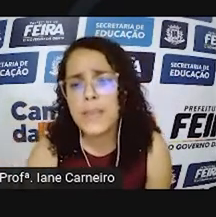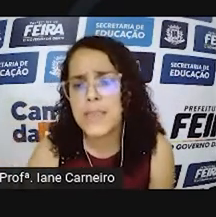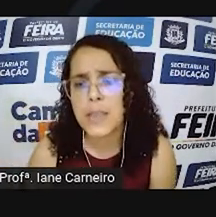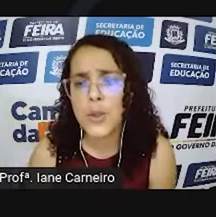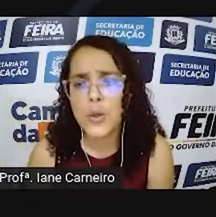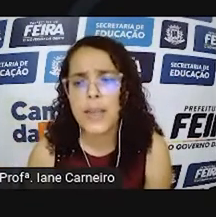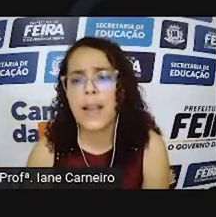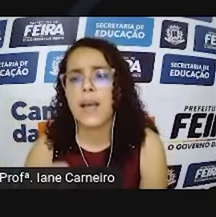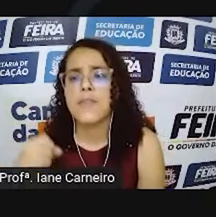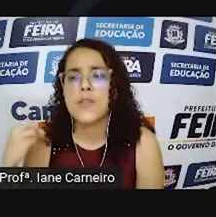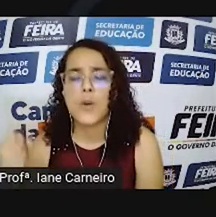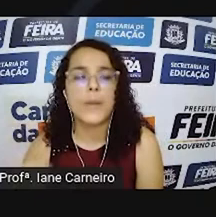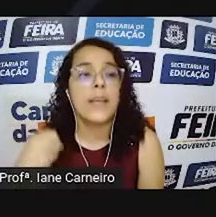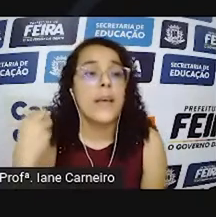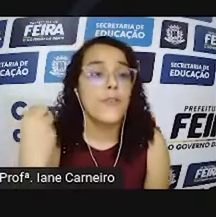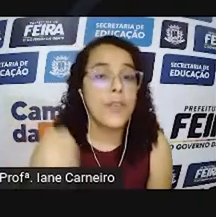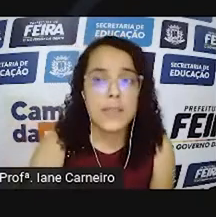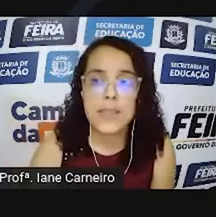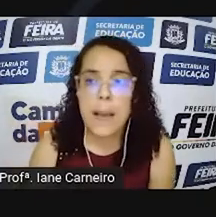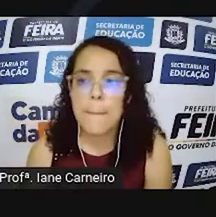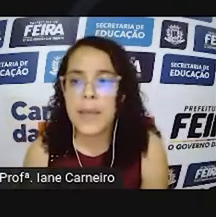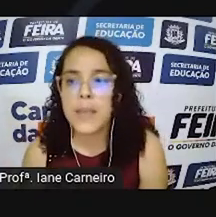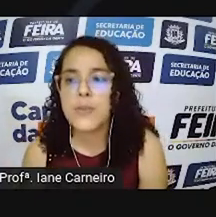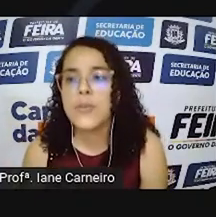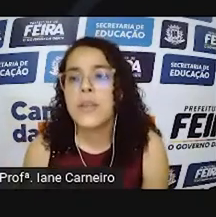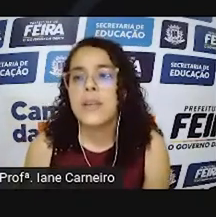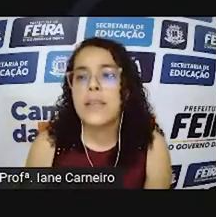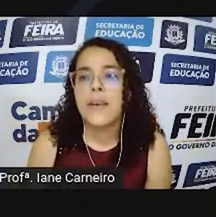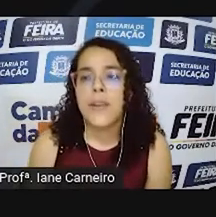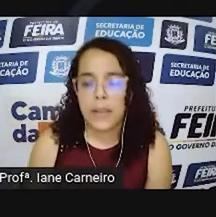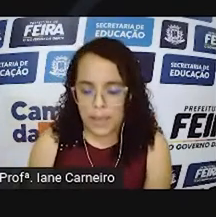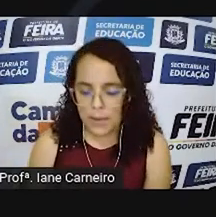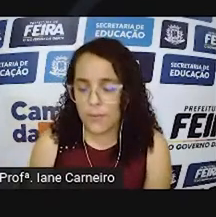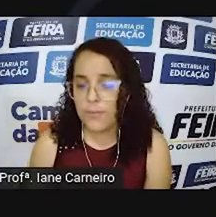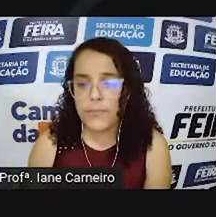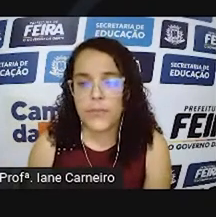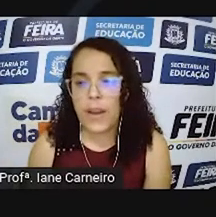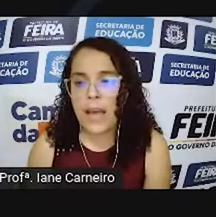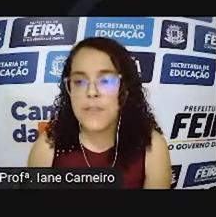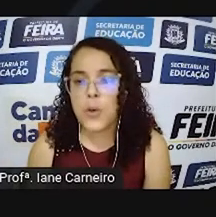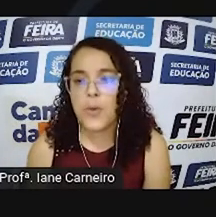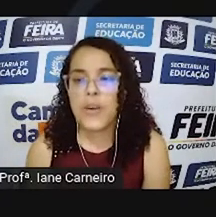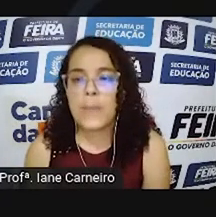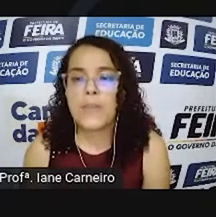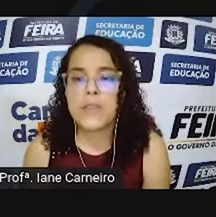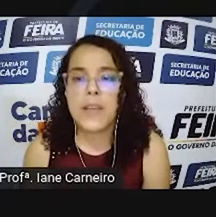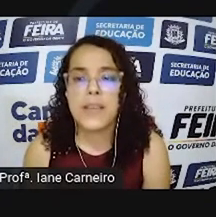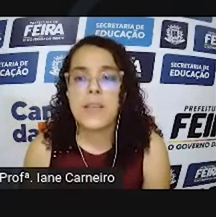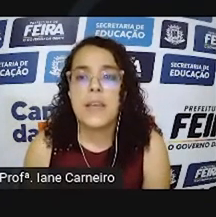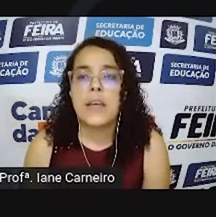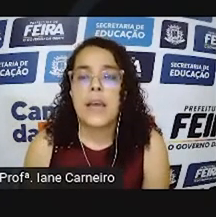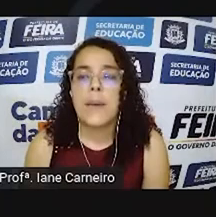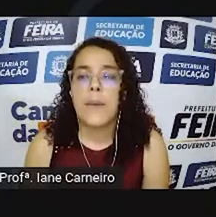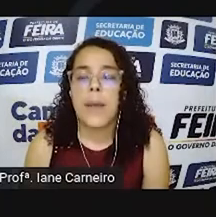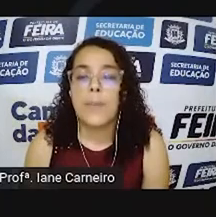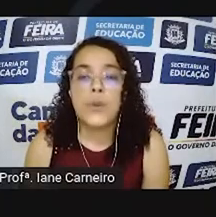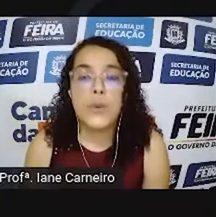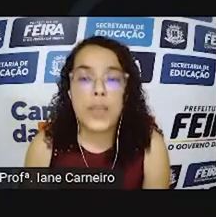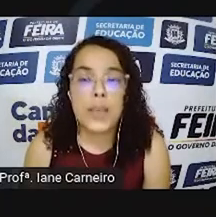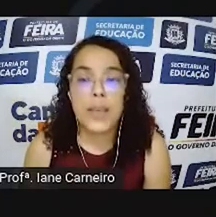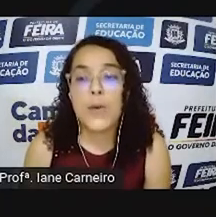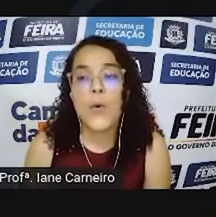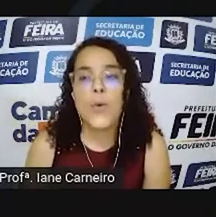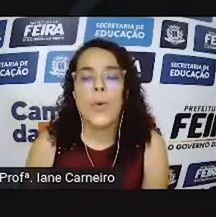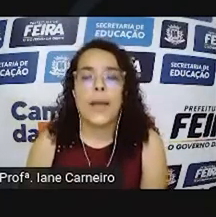humanizadora, lives sobre financiamento, né, live, como eu falei para vocês, é